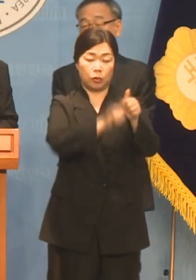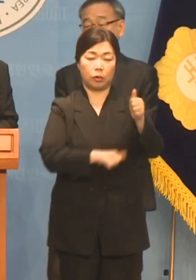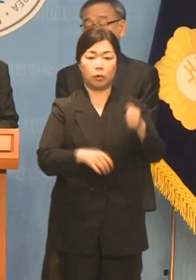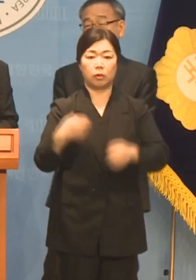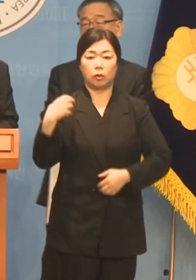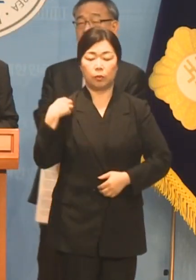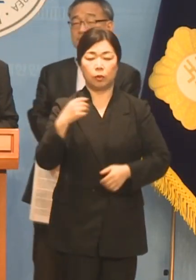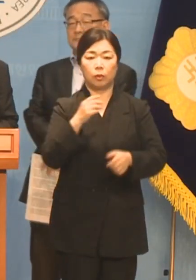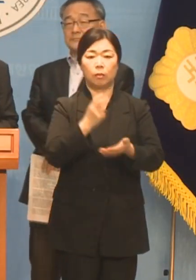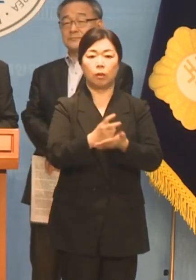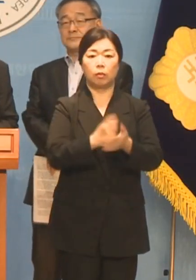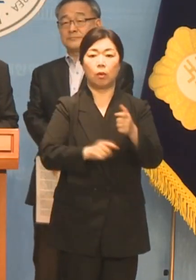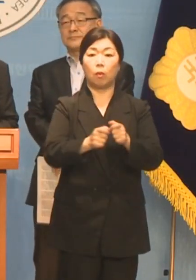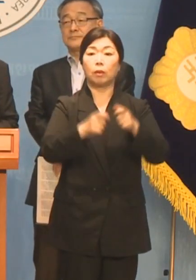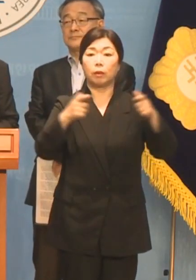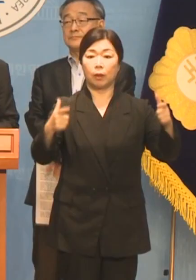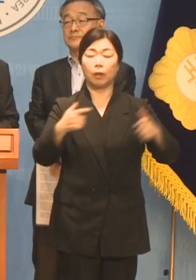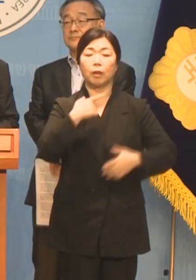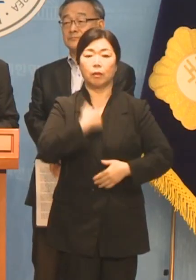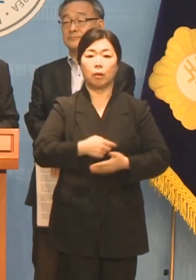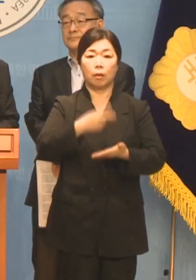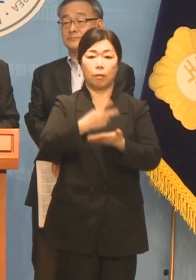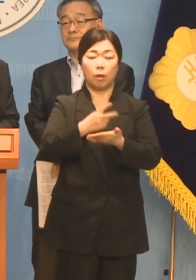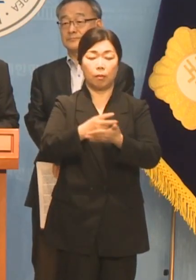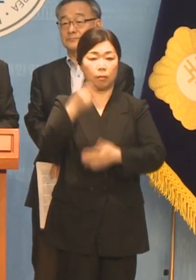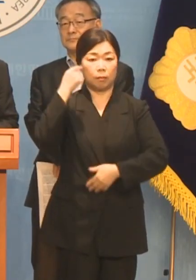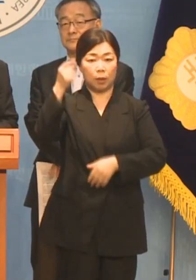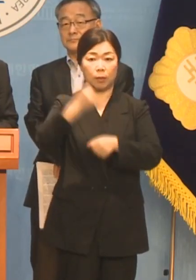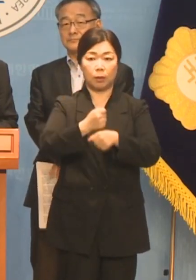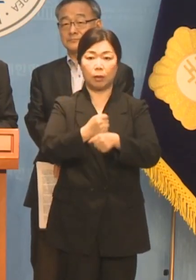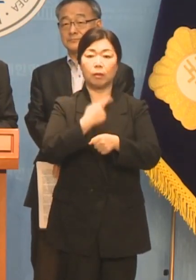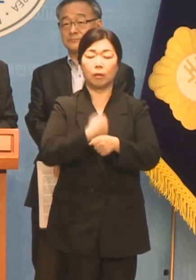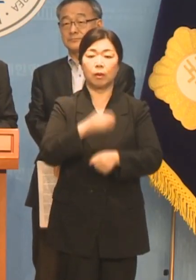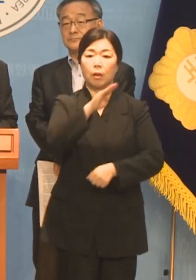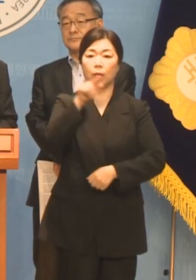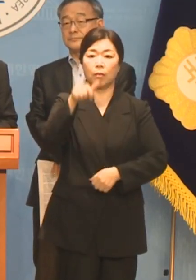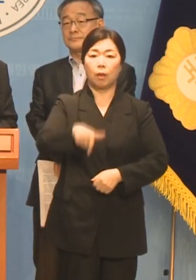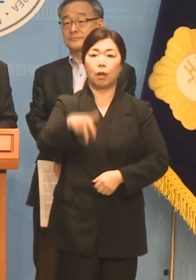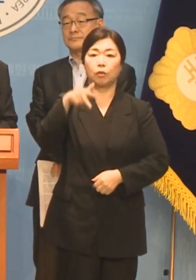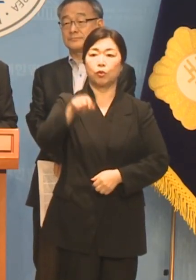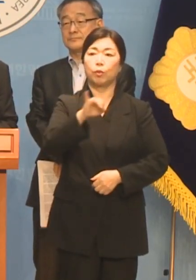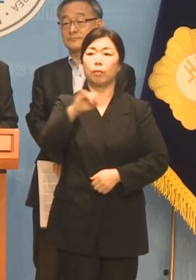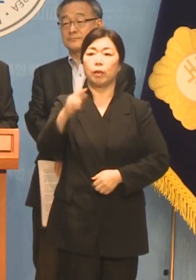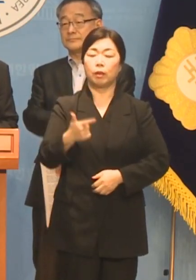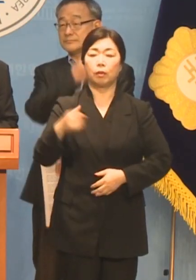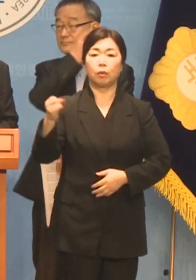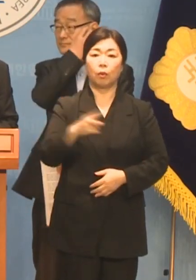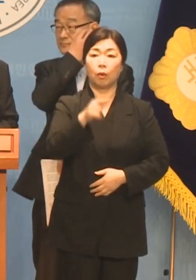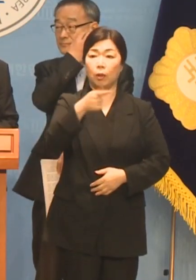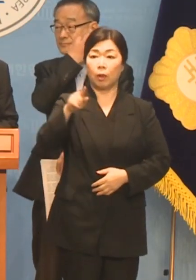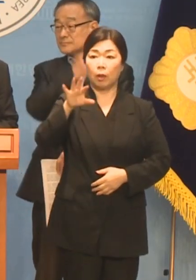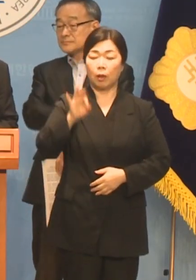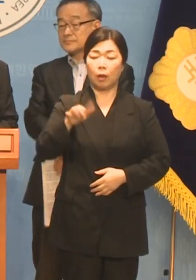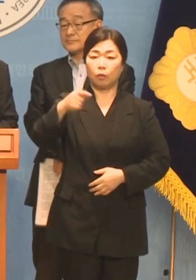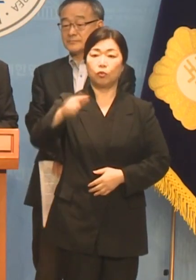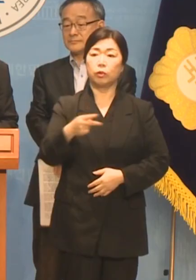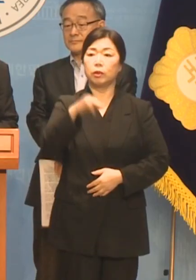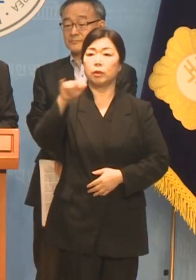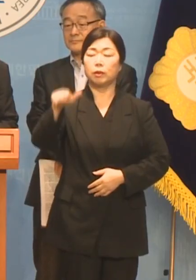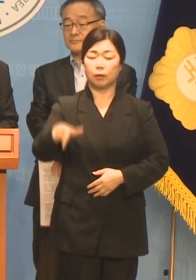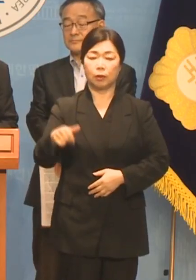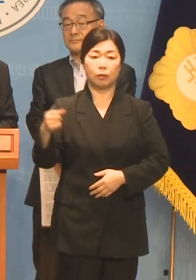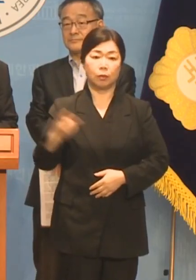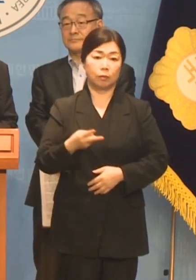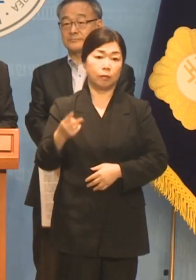상법 개정안을 대표 발의했던 저 박주민 그리고 강훈식 두 의원과